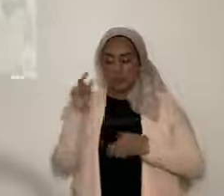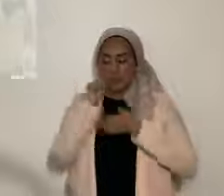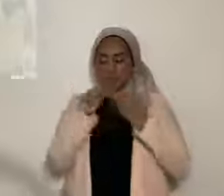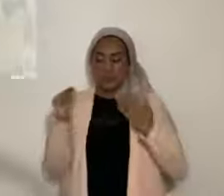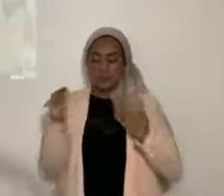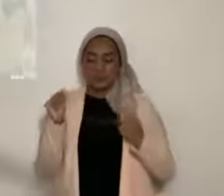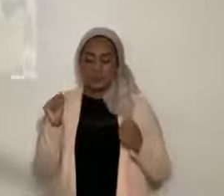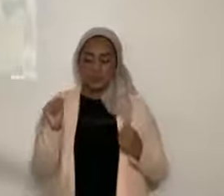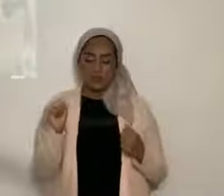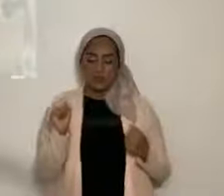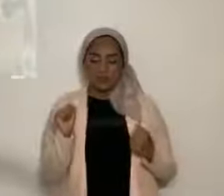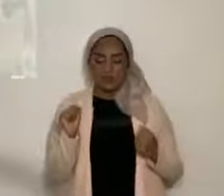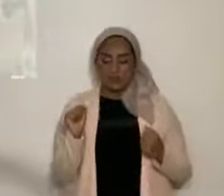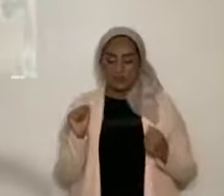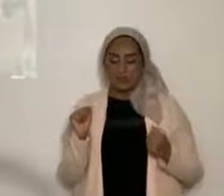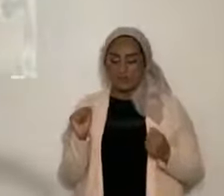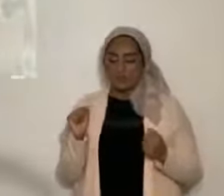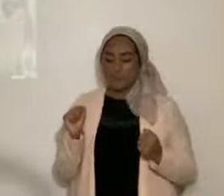verso